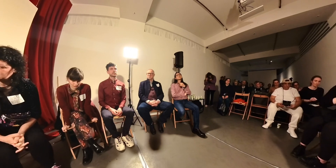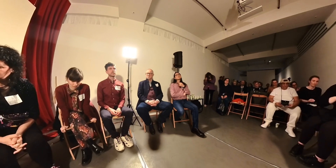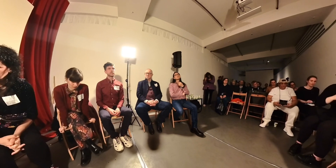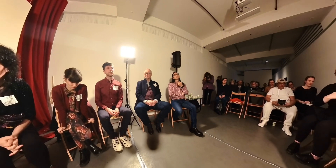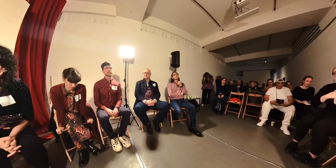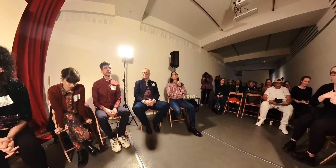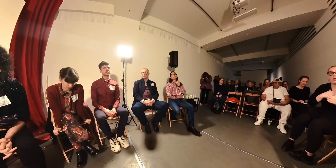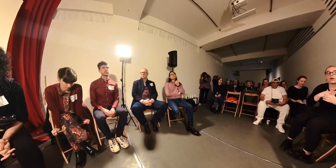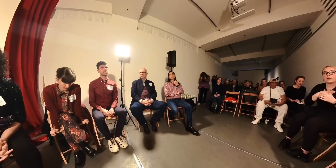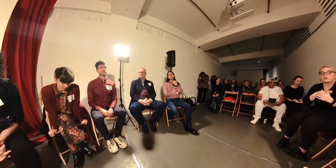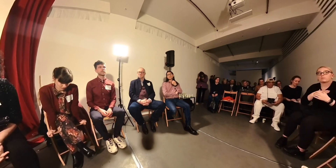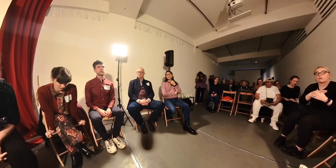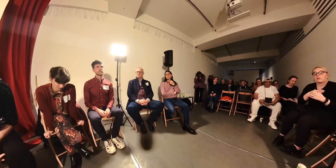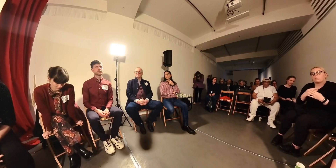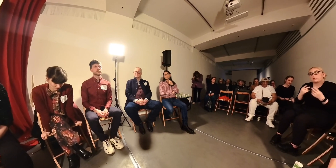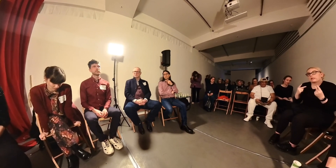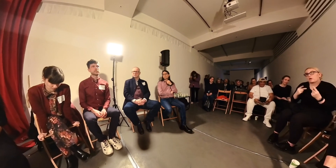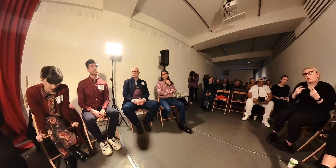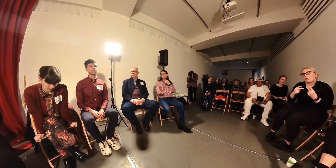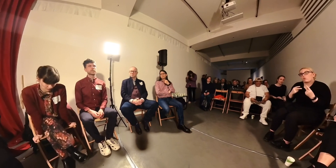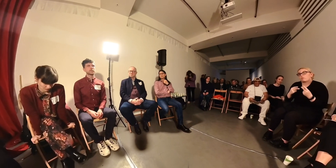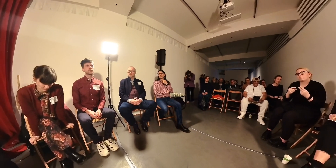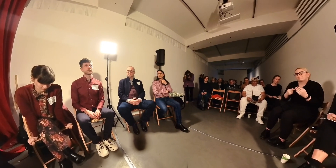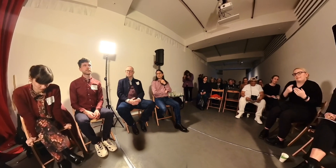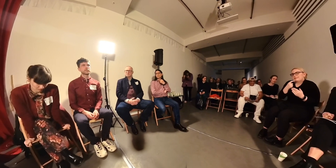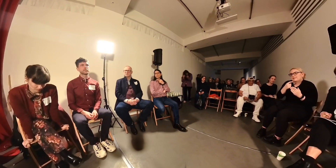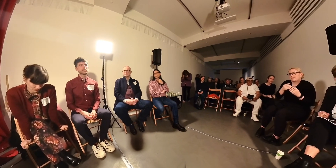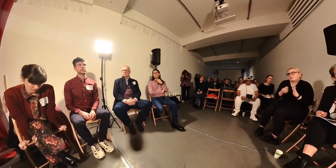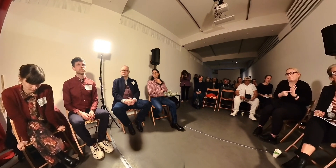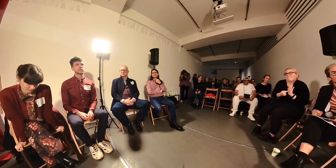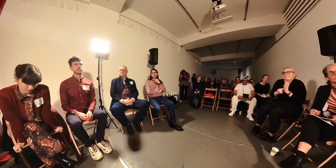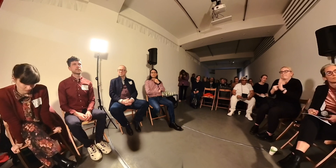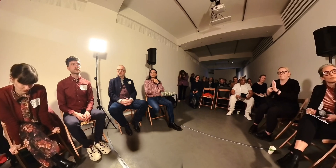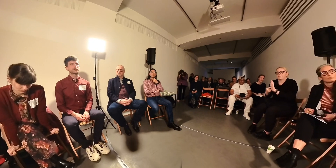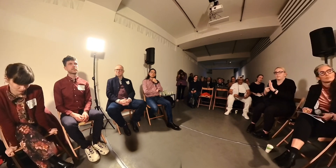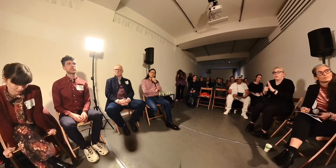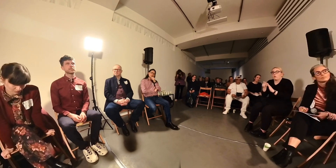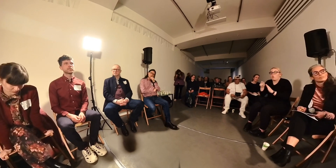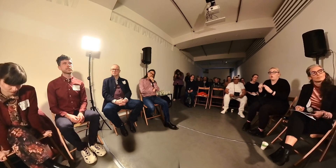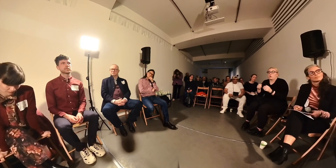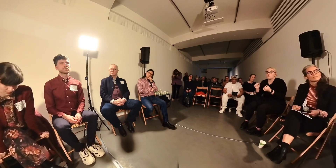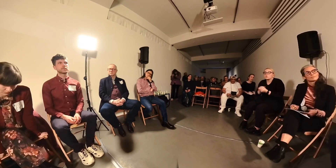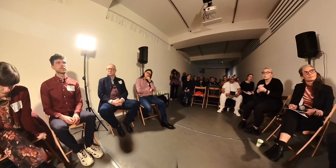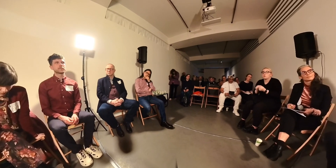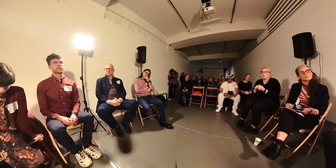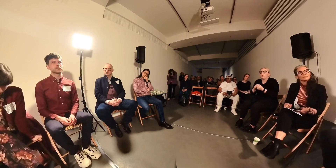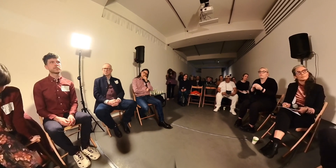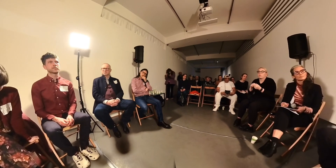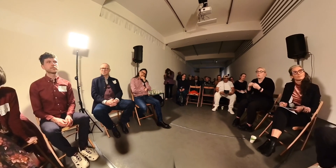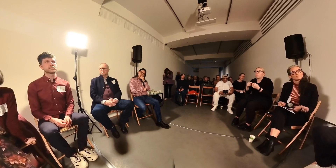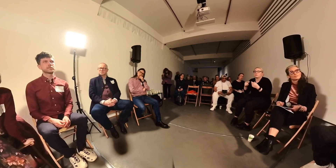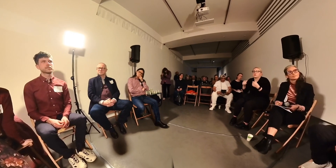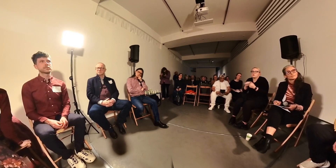aby byla právě nějakým způsobem přenositelná na někoho jiného, aby někdo jiný ji mohl znovu prožít prostřednictvím toho vizuálního